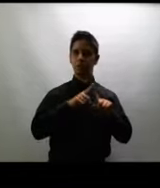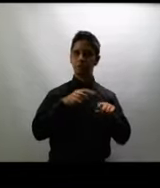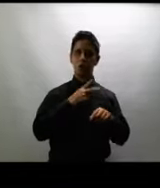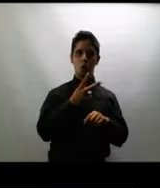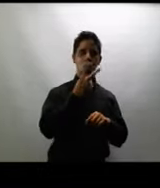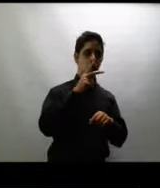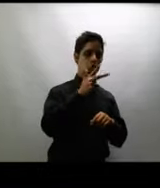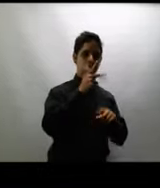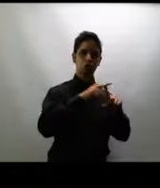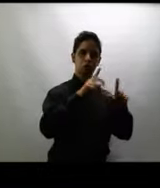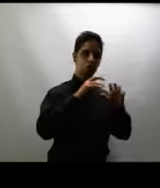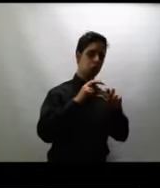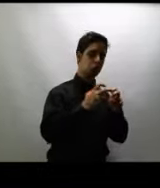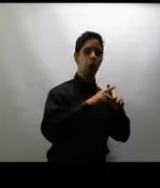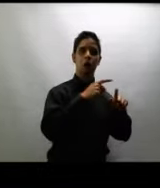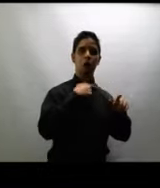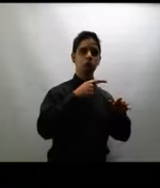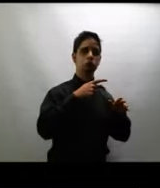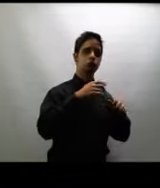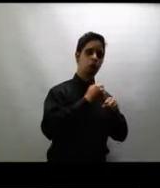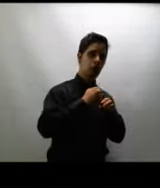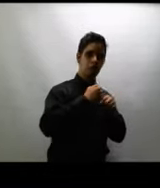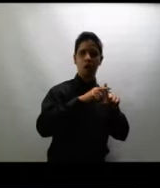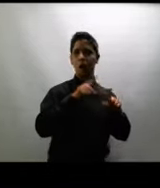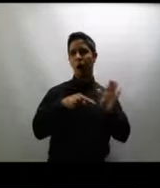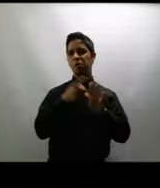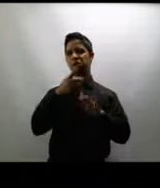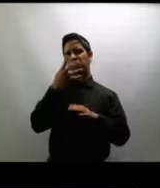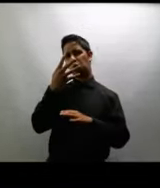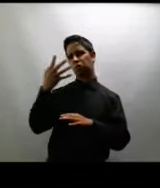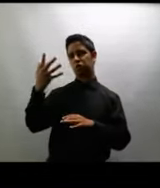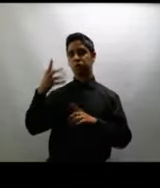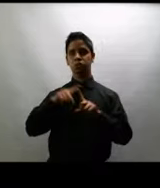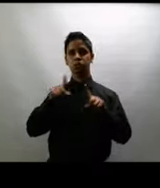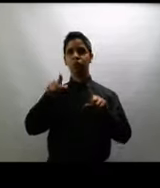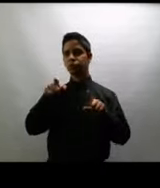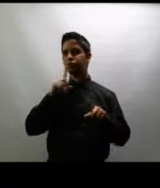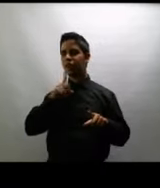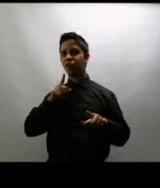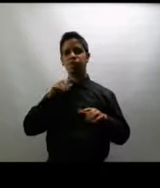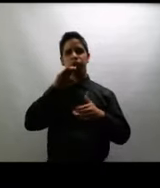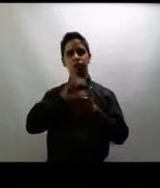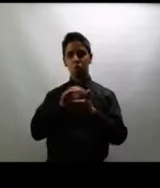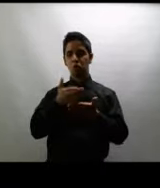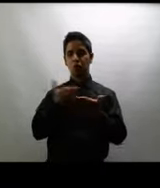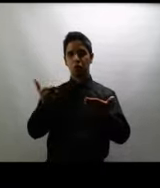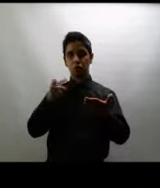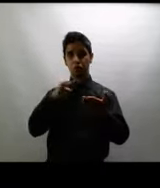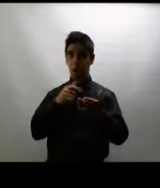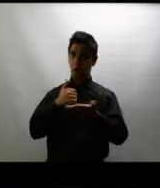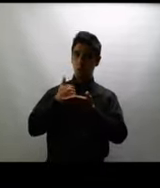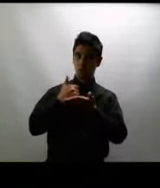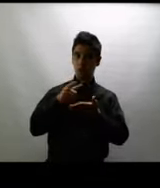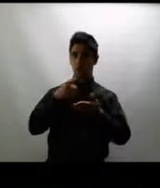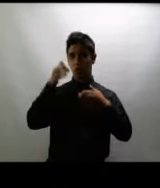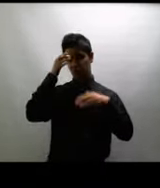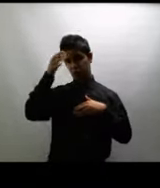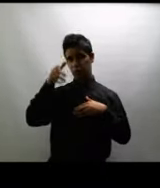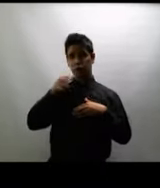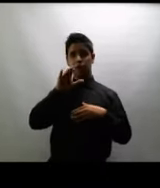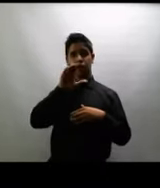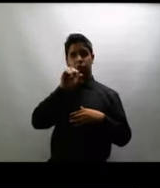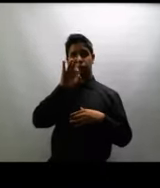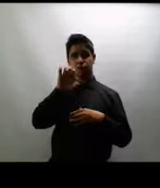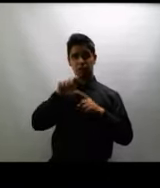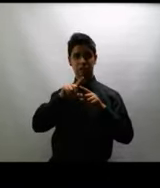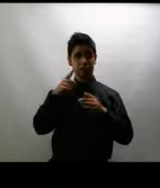reúnen 5, a veces se reúnen. Sí, es que fíjate, yo creo que una de las cosas que ha ayudado mucho al concepto de café es que es